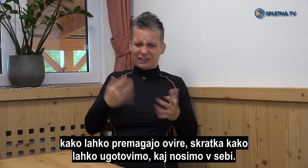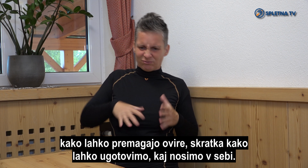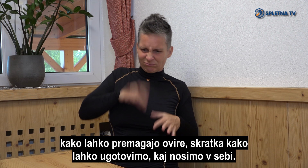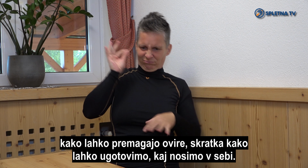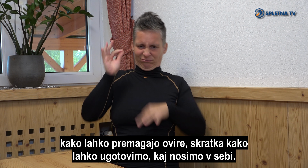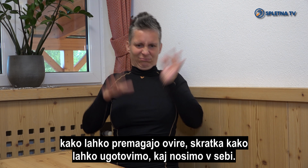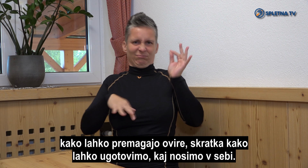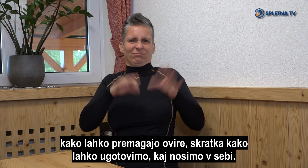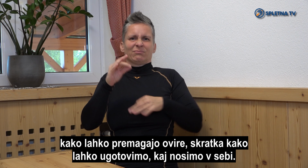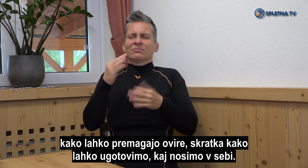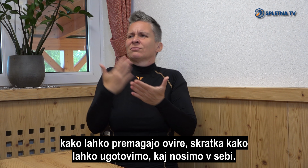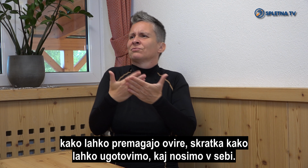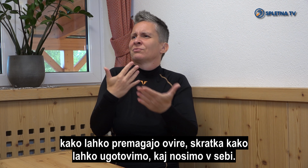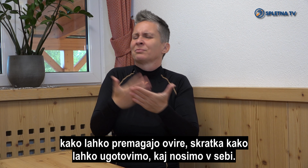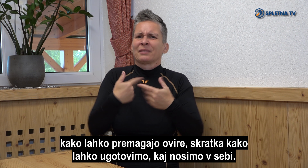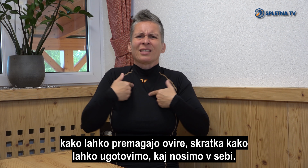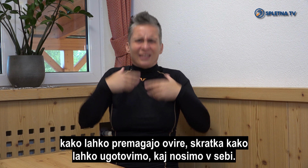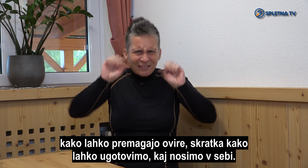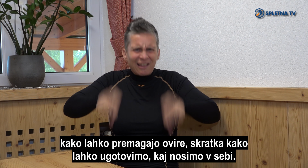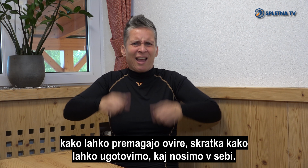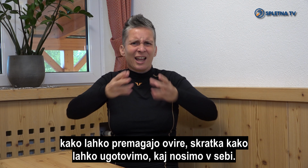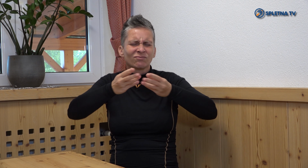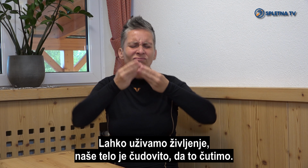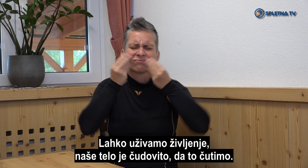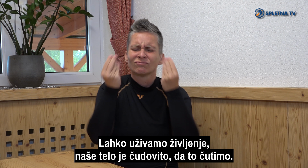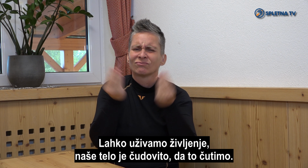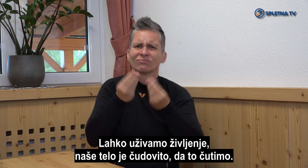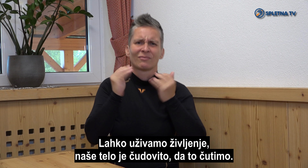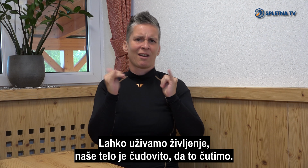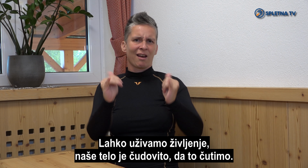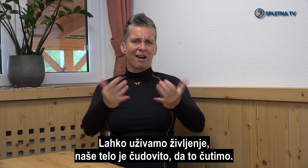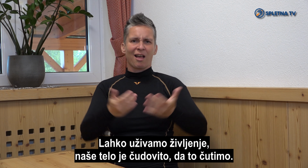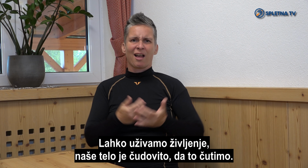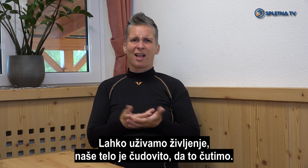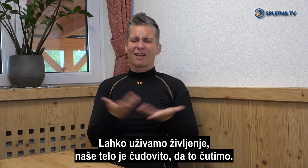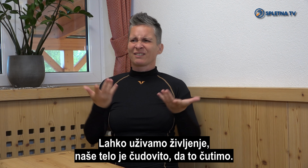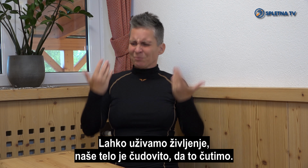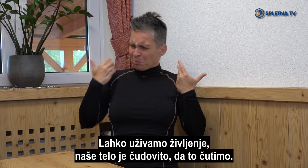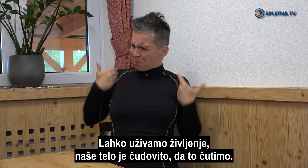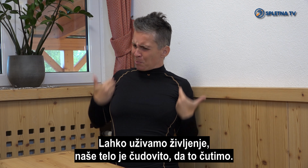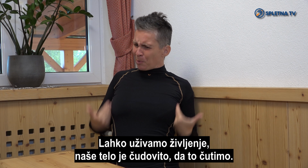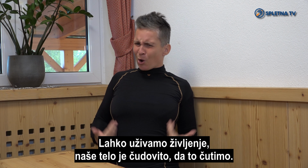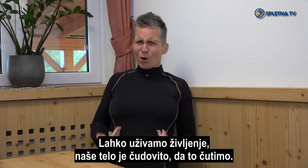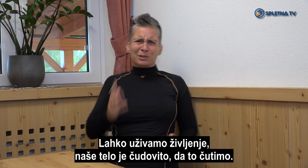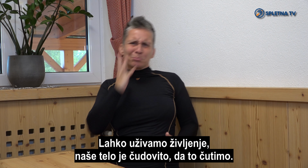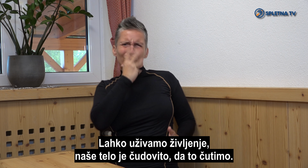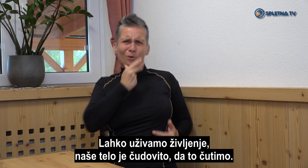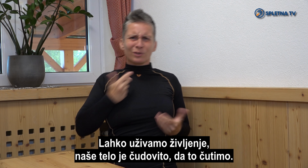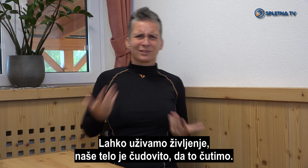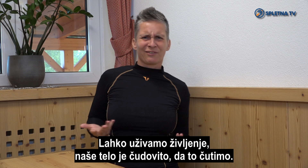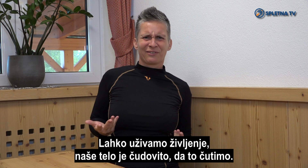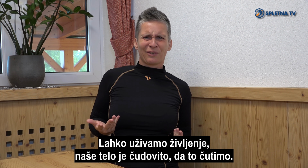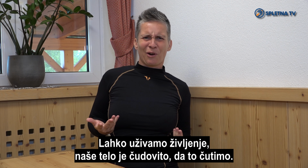v sebi. Lahko uživamo življenje. Naše telo je čudovito, da to čutimo.